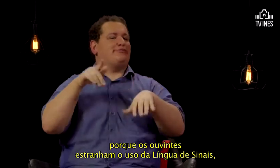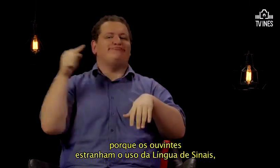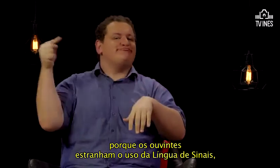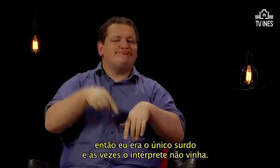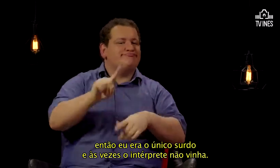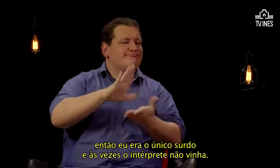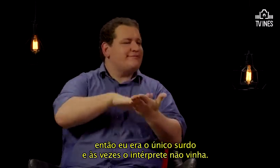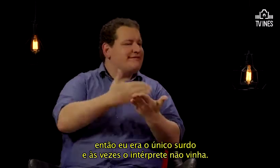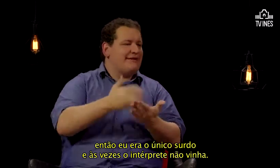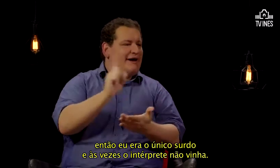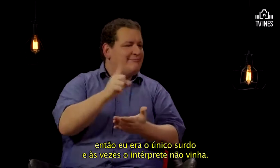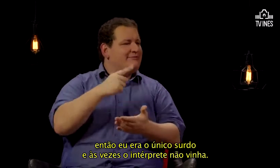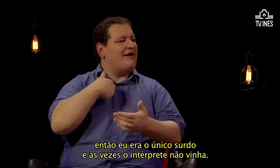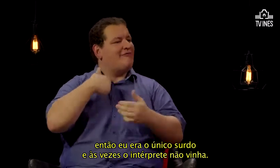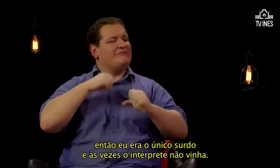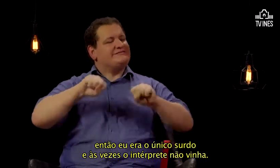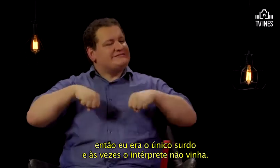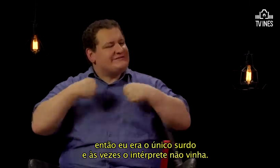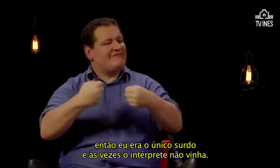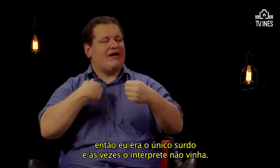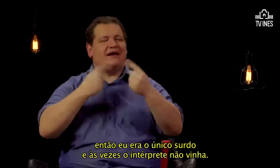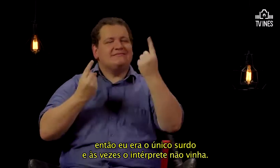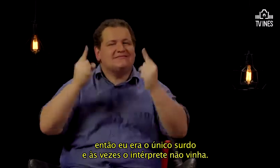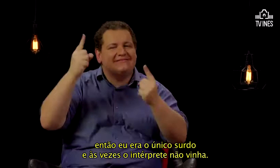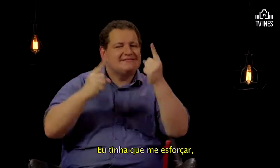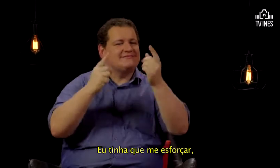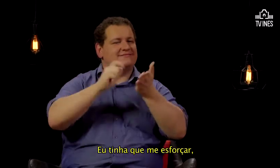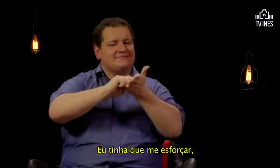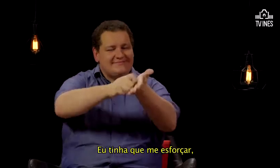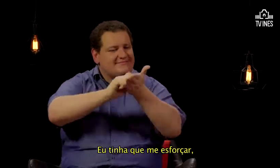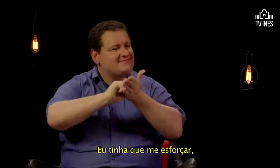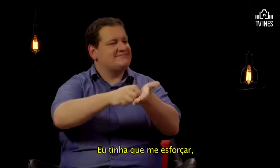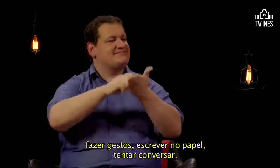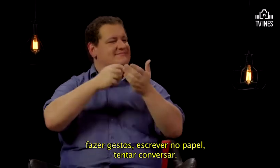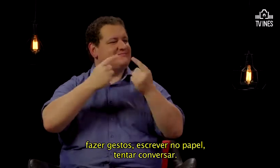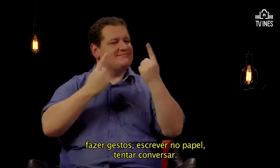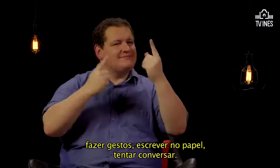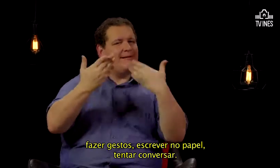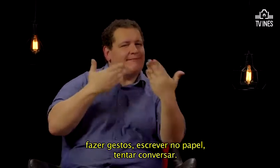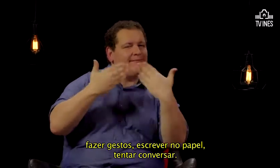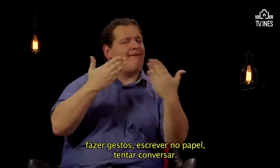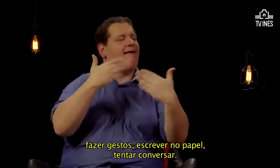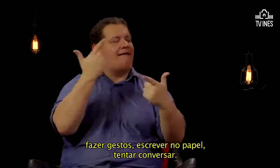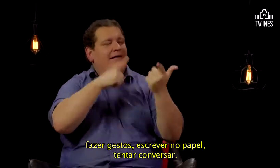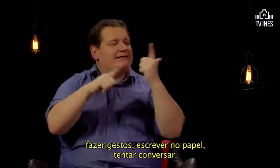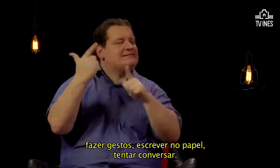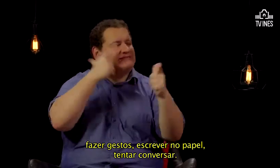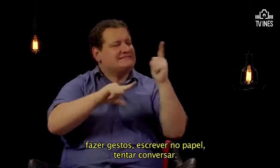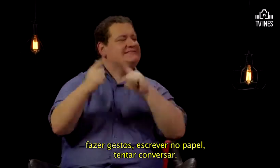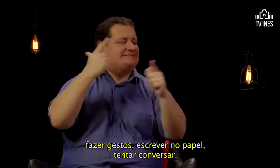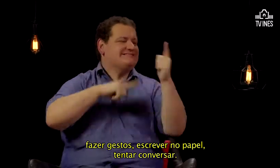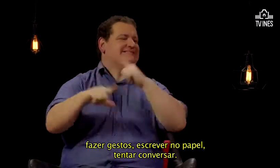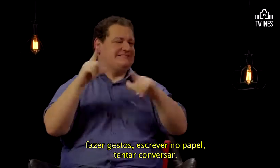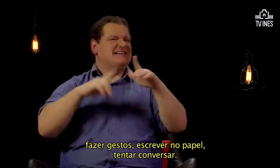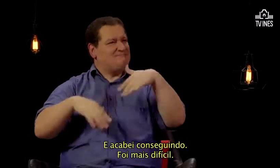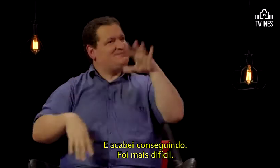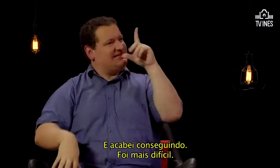Então, eu era o único surdo, então, às vezes, o intérprete não vinha. Eu tinha que me esforçar, fazer gestos, escrever no papel, tentar conversar. E acabei